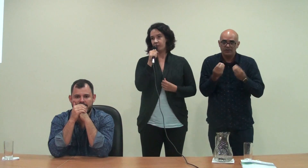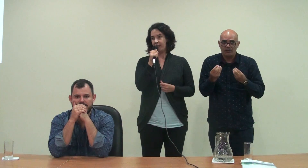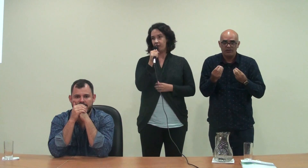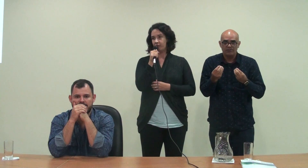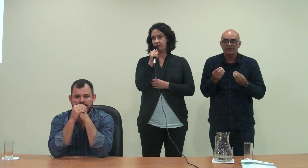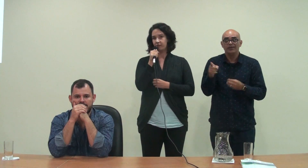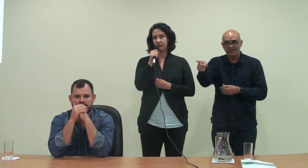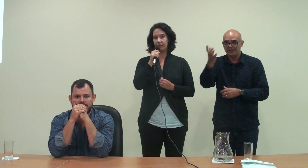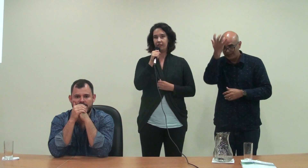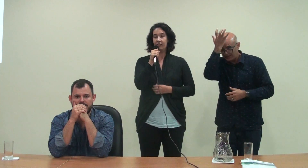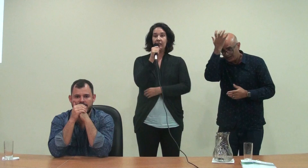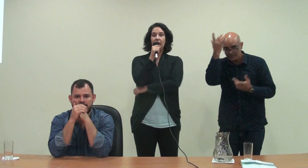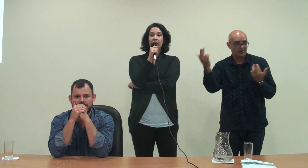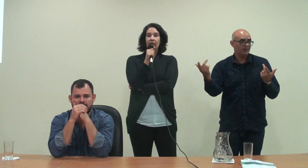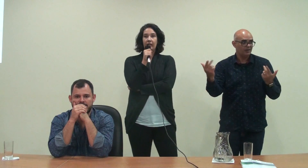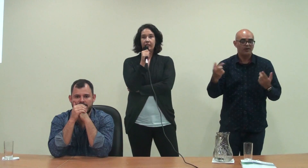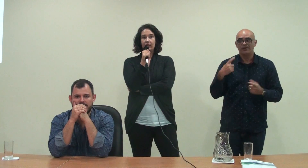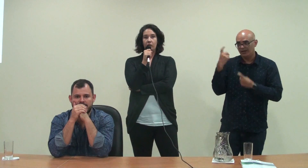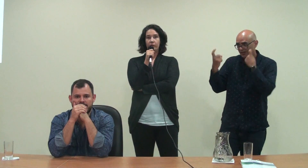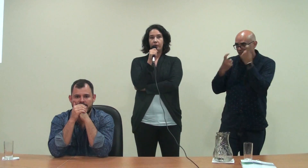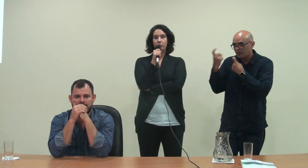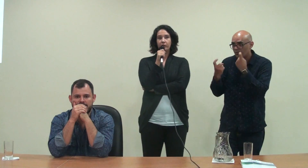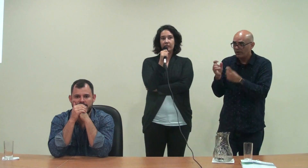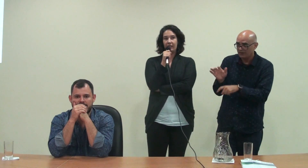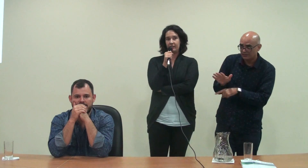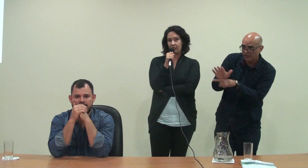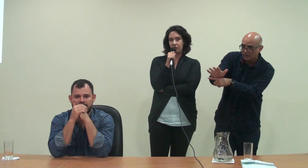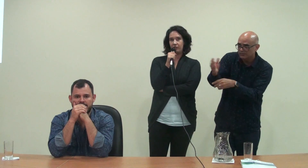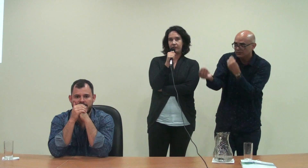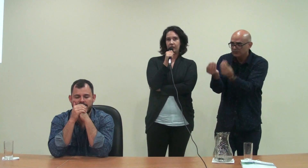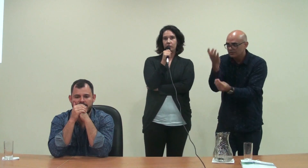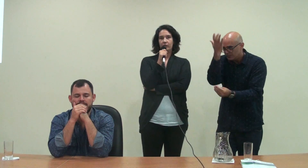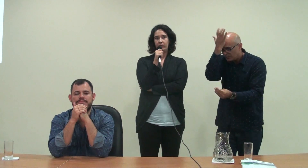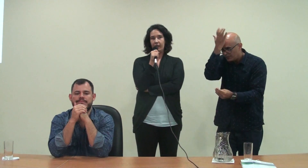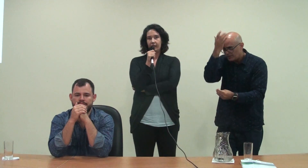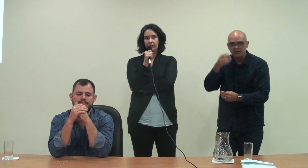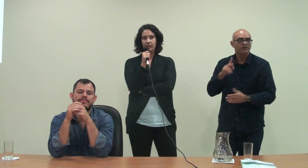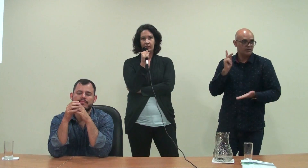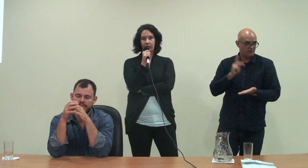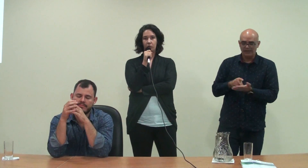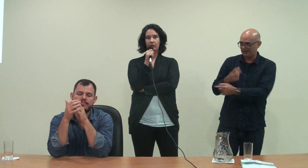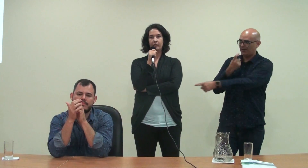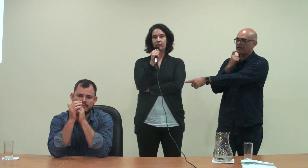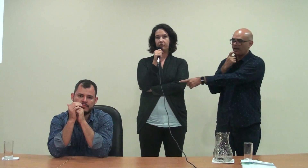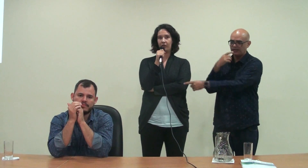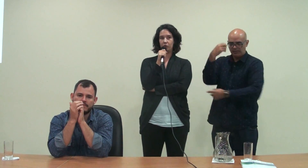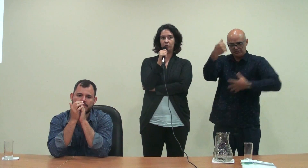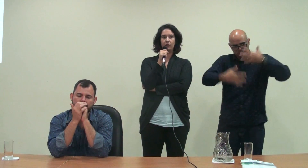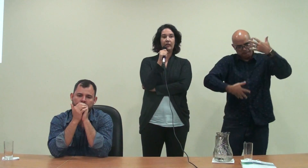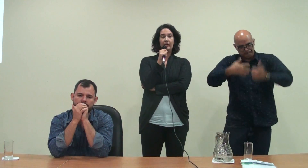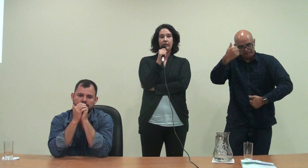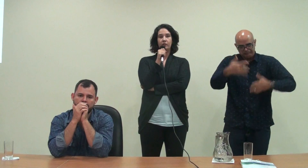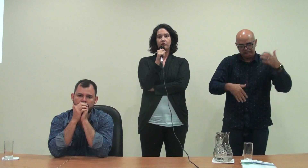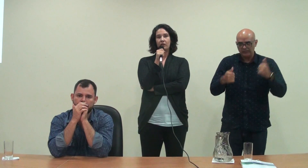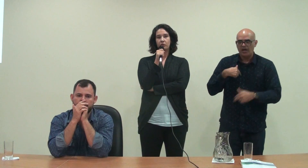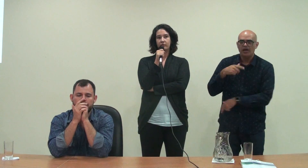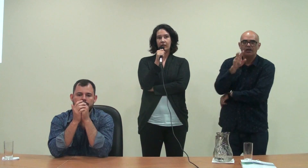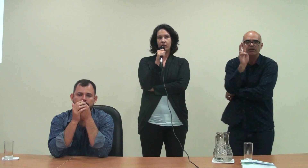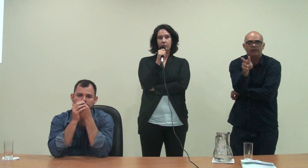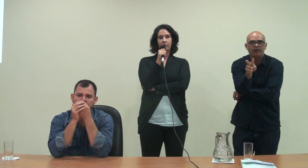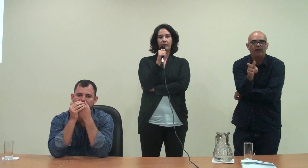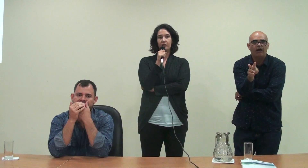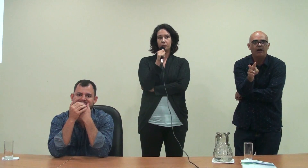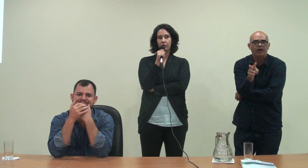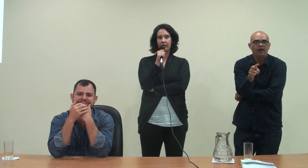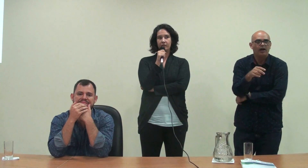diferente com o Gabriel, né? Então, foi muito interessante a fala do Ademar, enquanto ele falou que os alunos